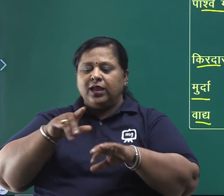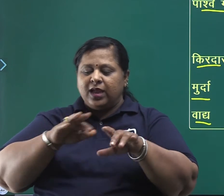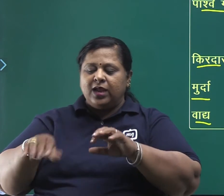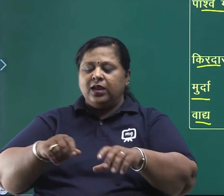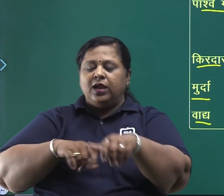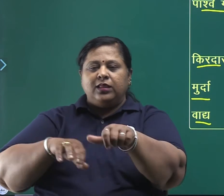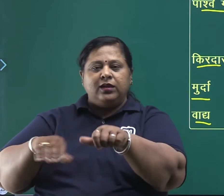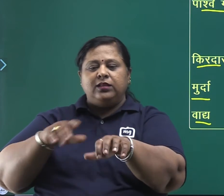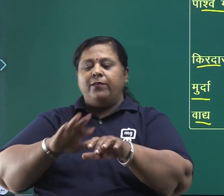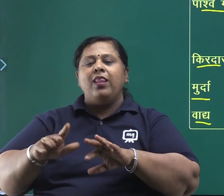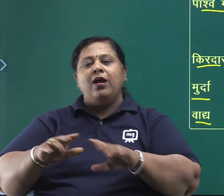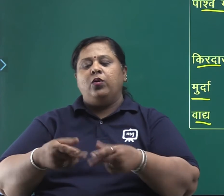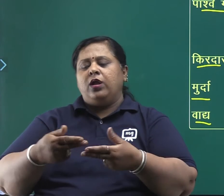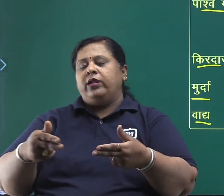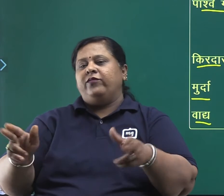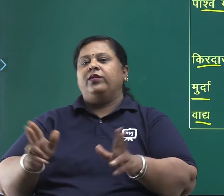यंत्र।